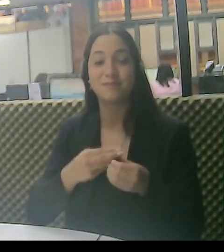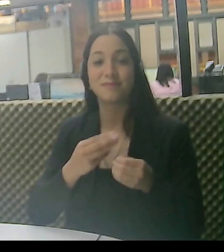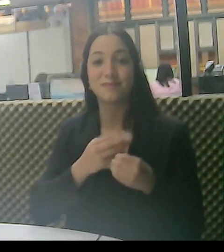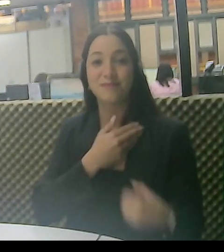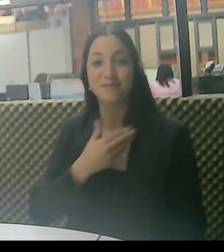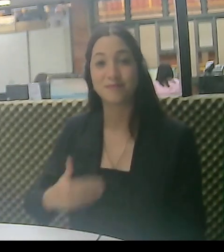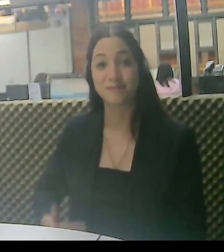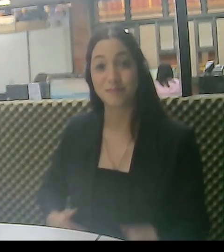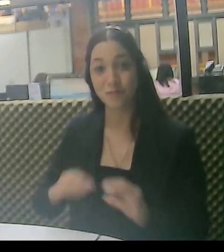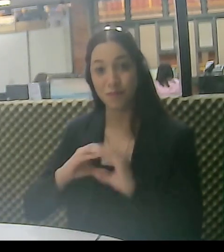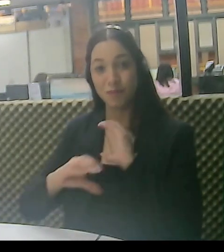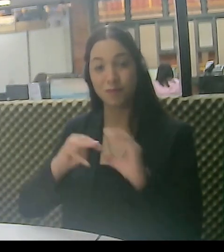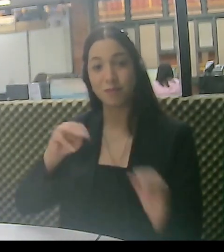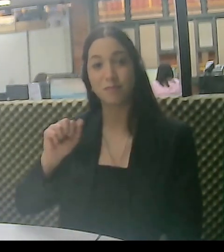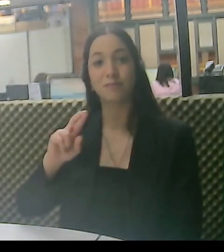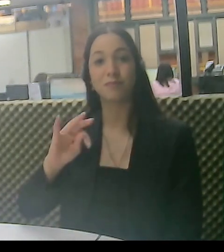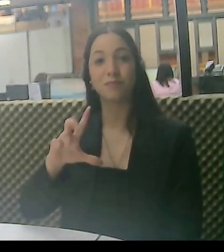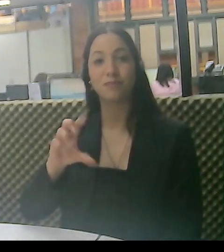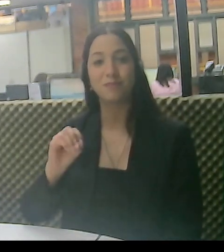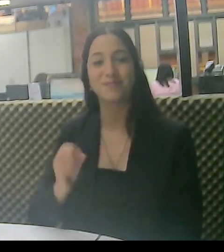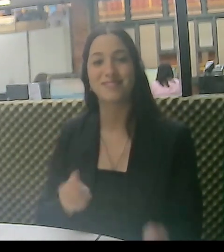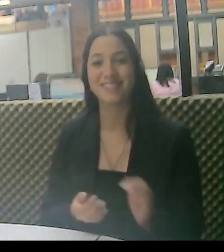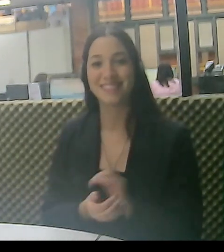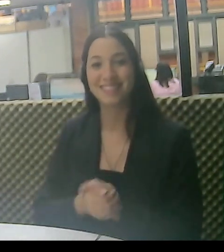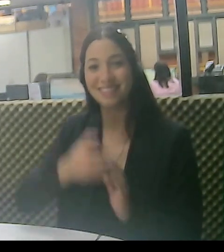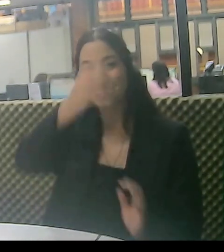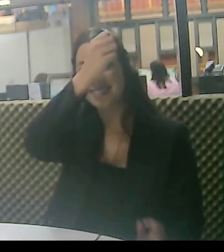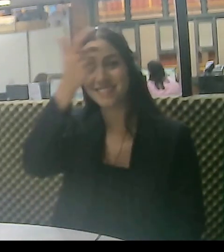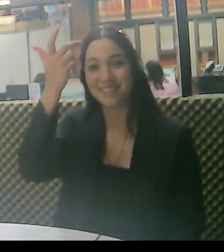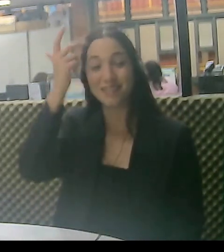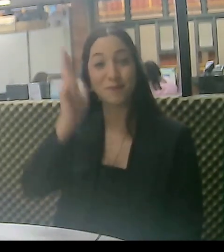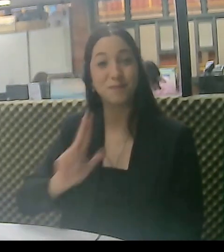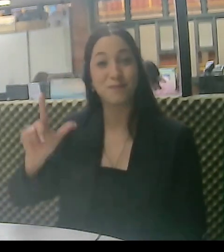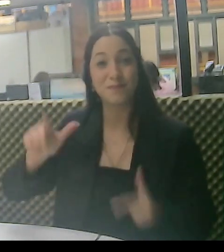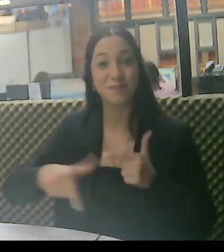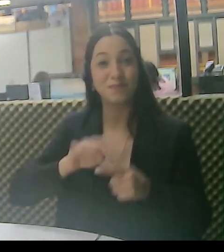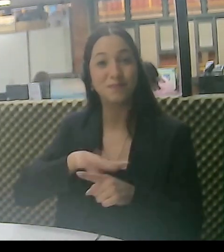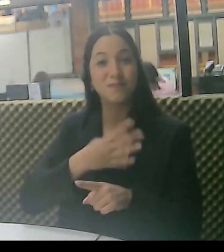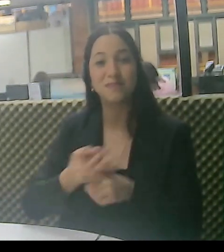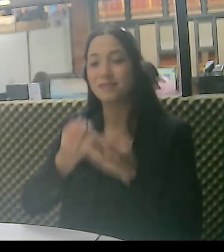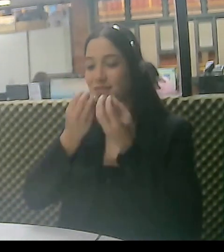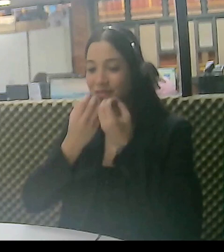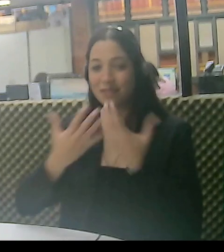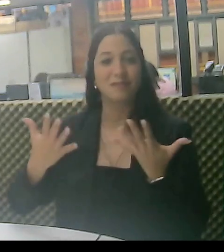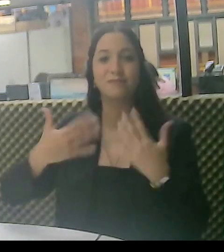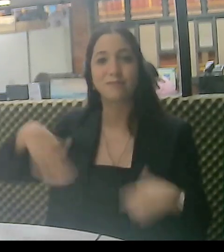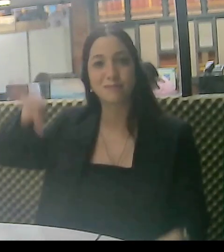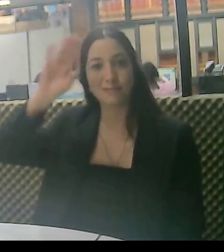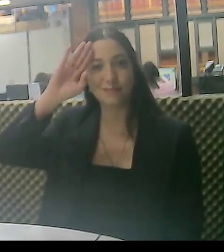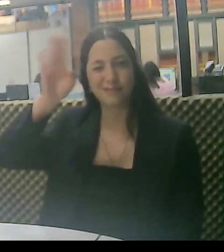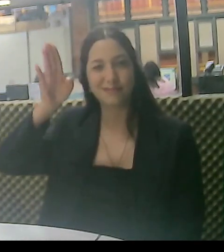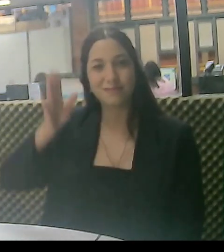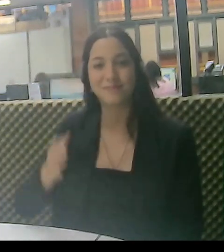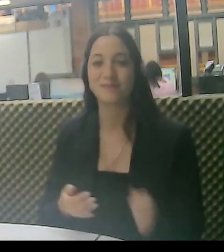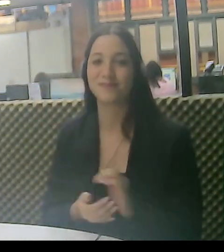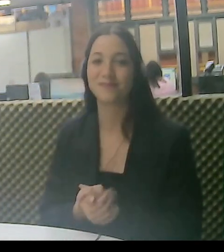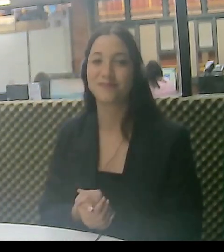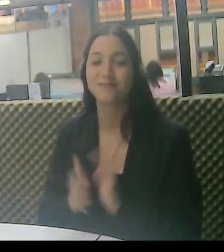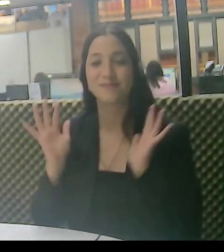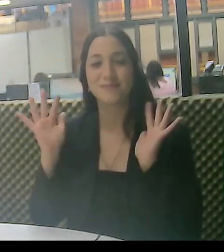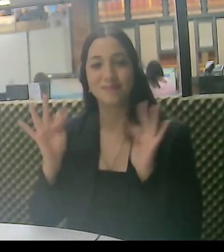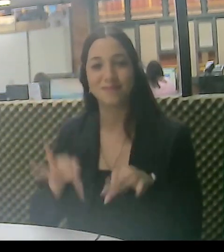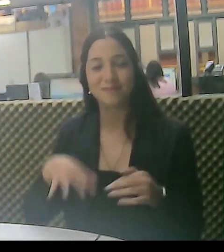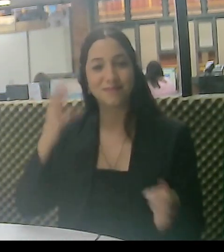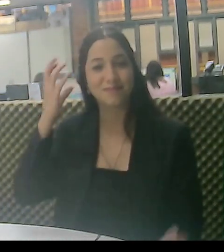Municipal de Governo e Comunicação, Marco Túlio de Castro Kalima. Prefeitura de Uberlândia. Fazer mais, fazer bem. Fica por